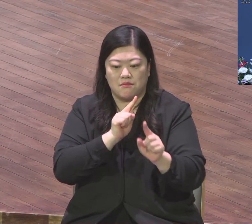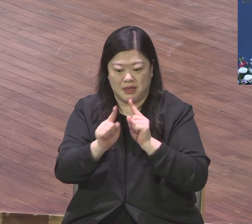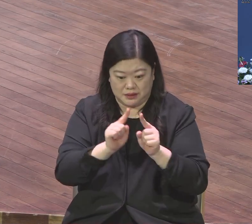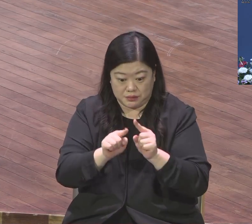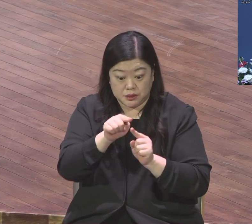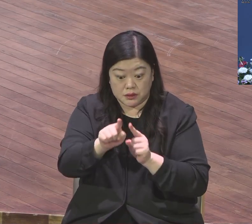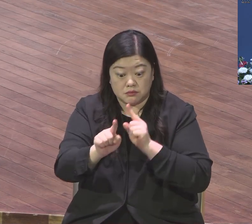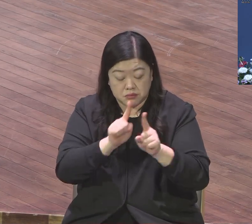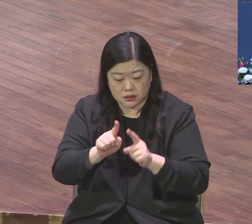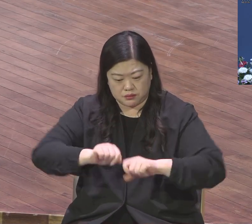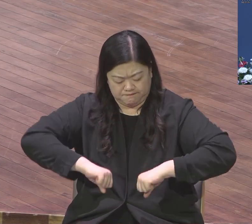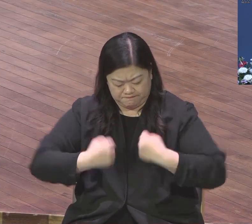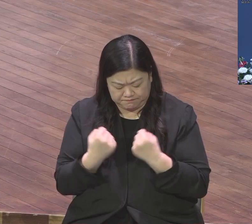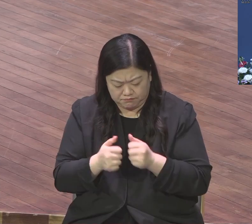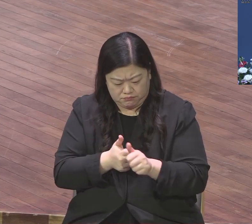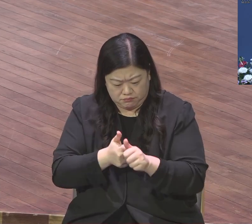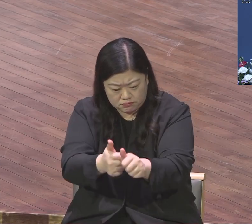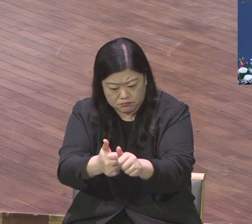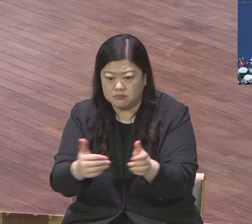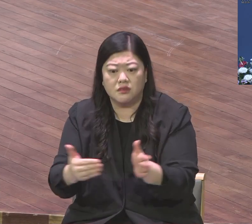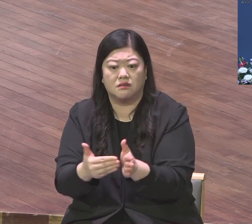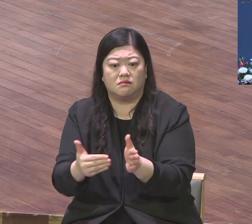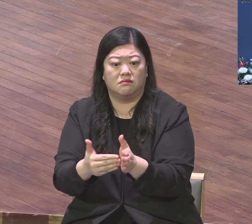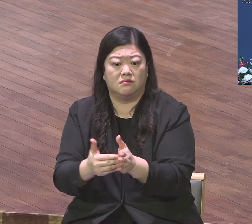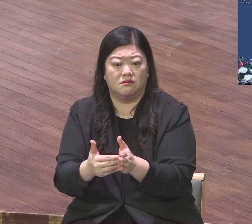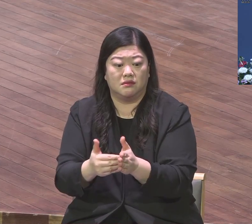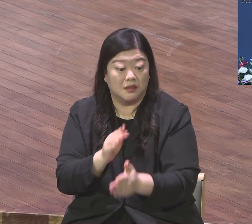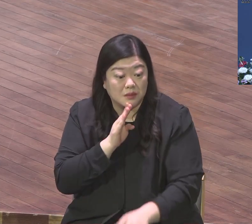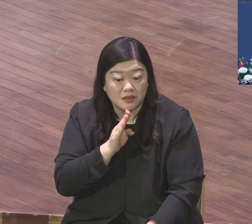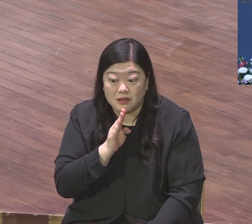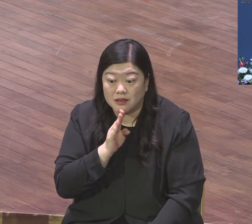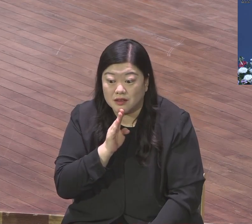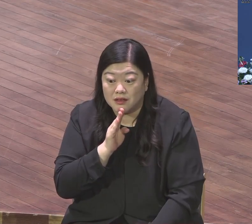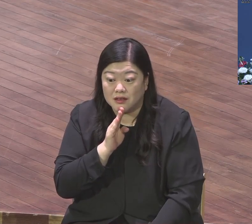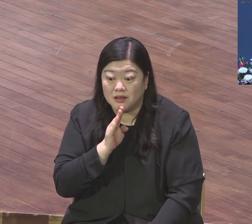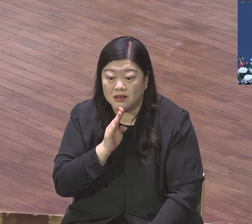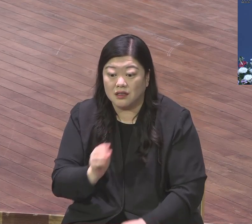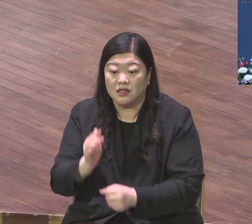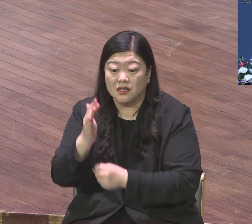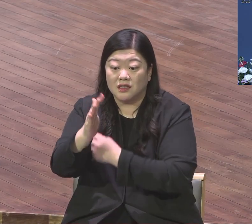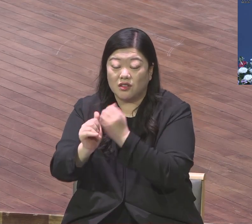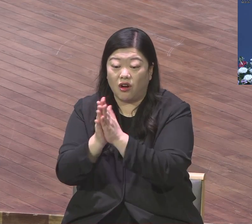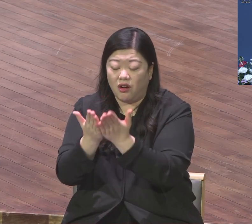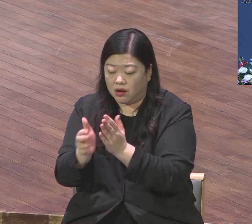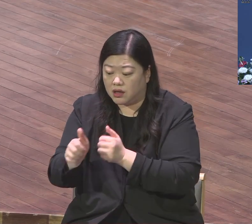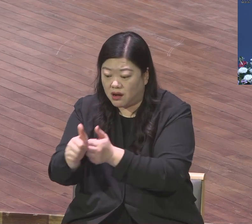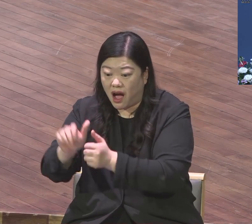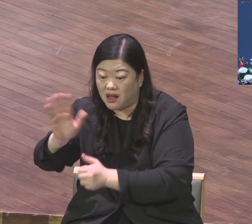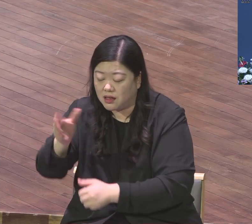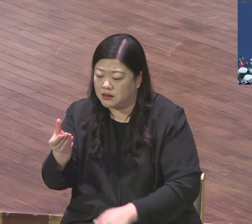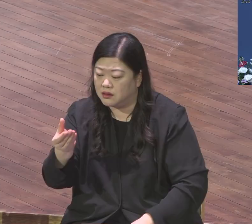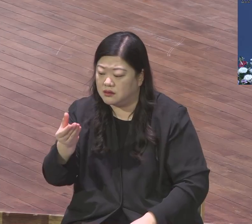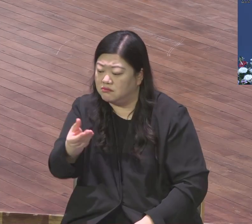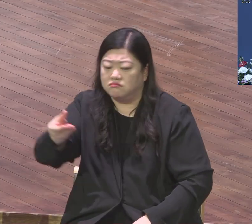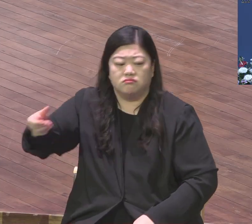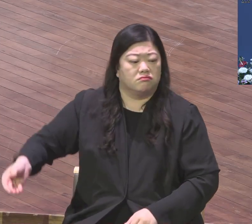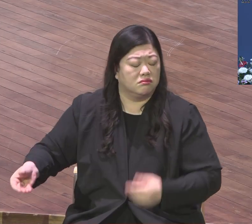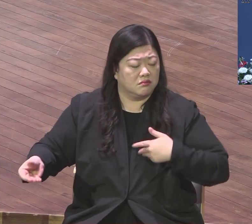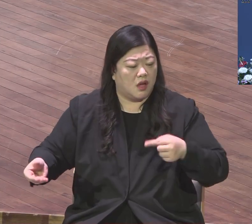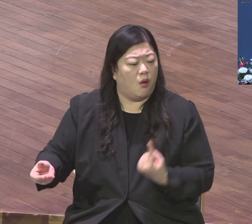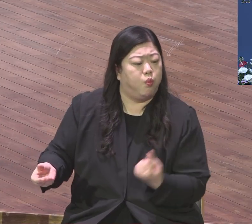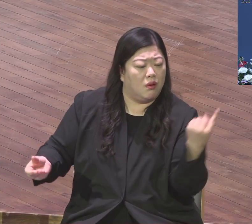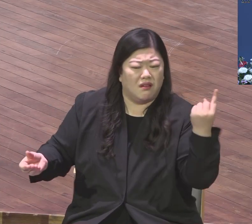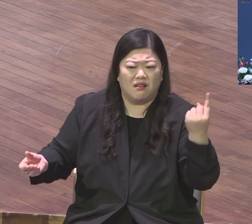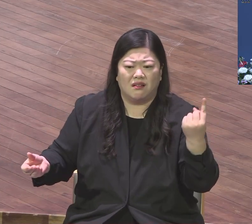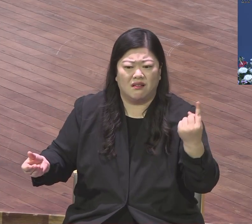따라가라. 말씀 따라가라. 이게 성경의 핵심인데 하나님의 말씀을 따라